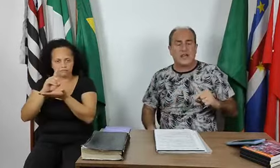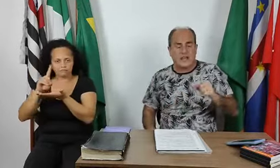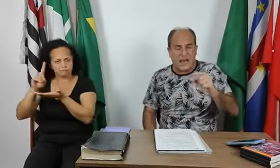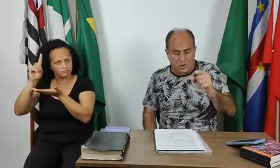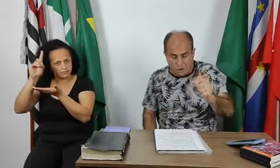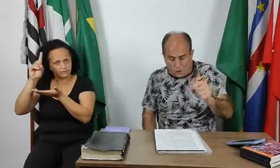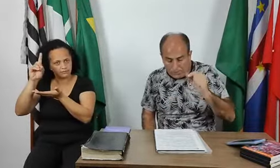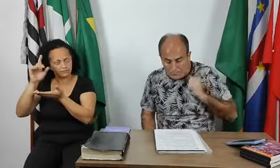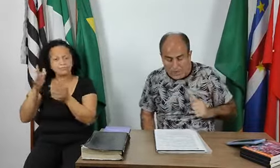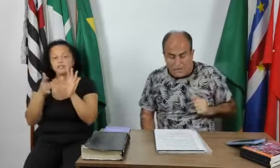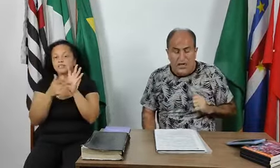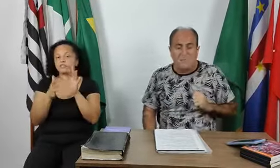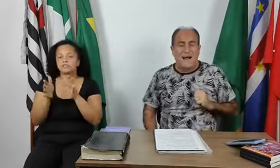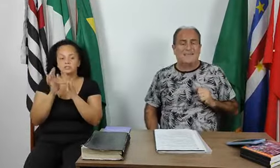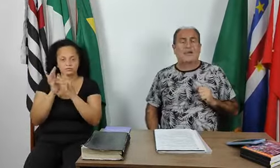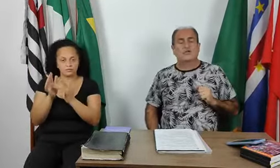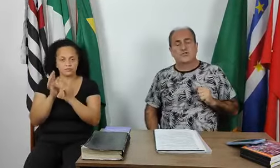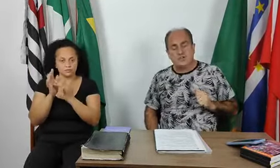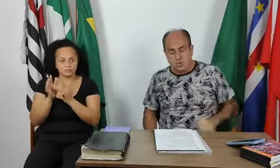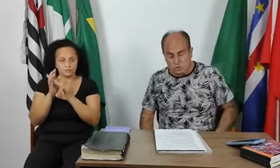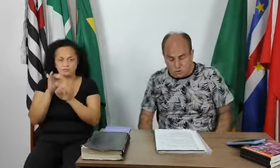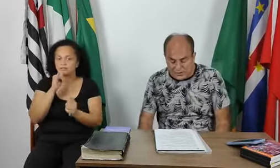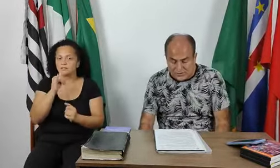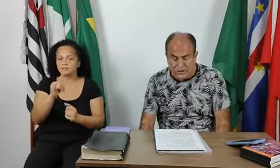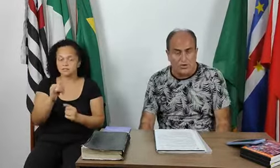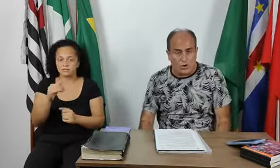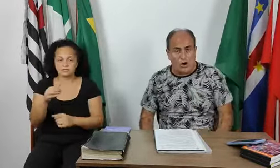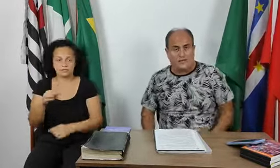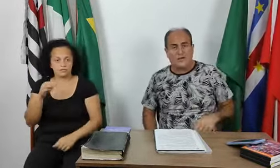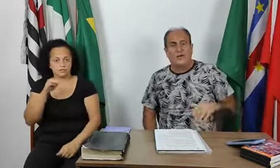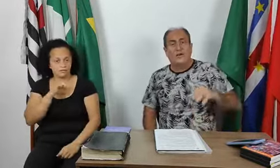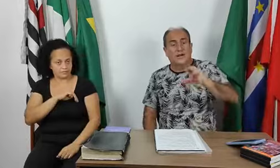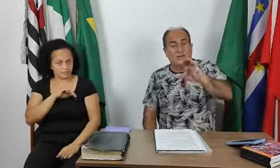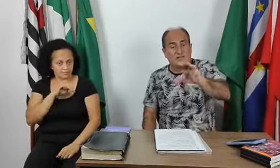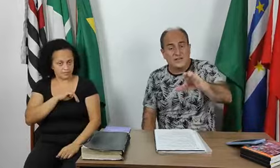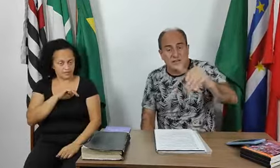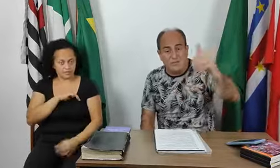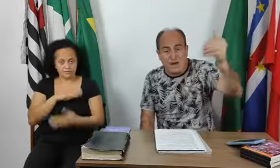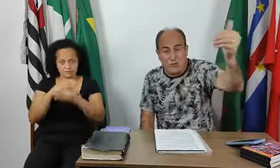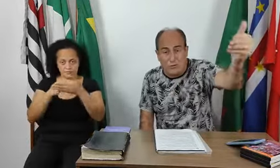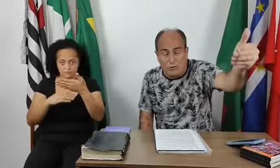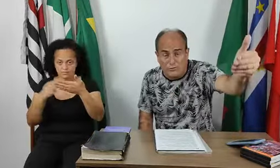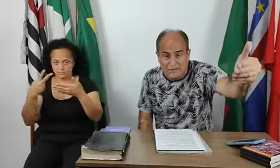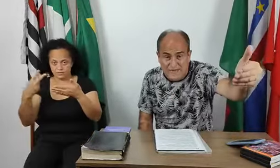Jesus declarou em Mateus 22, 29, ele